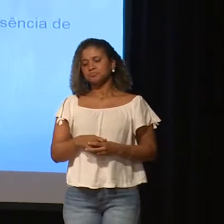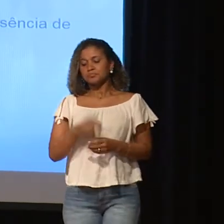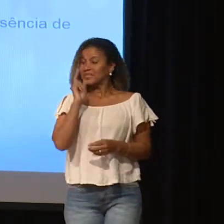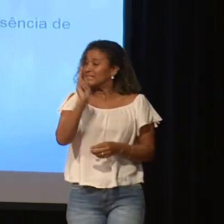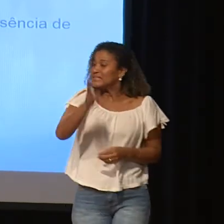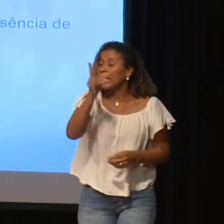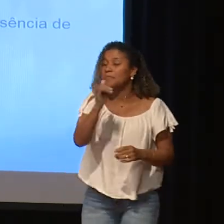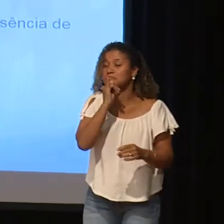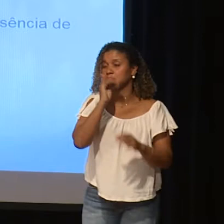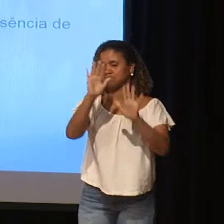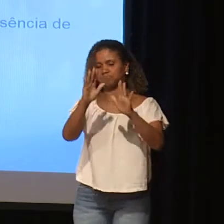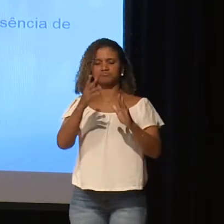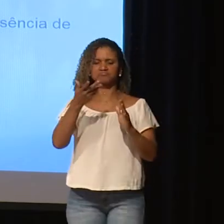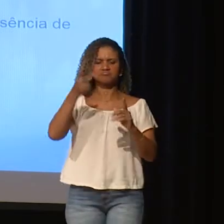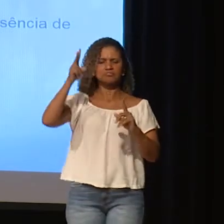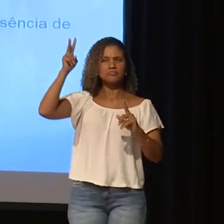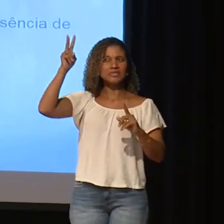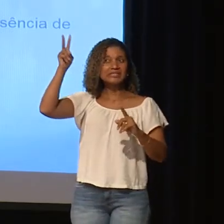quê? Os professores...